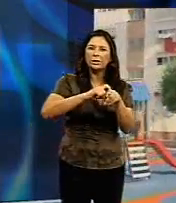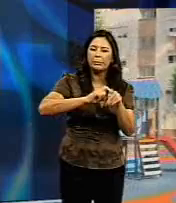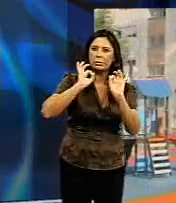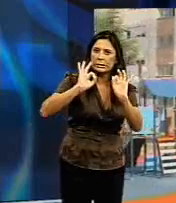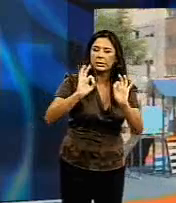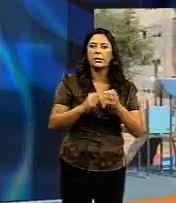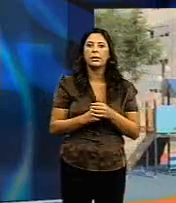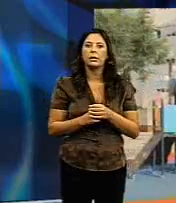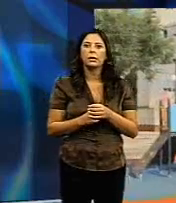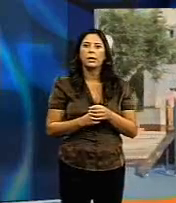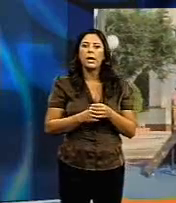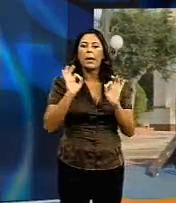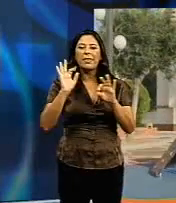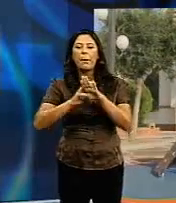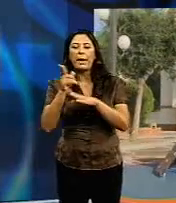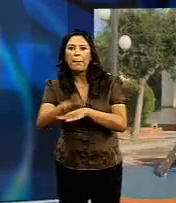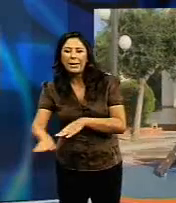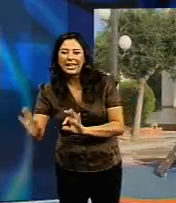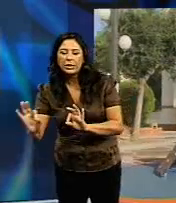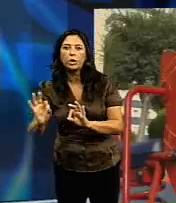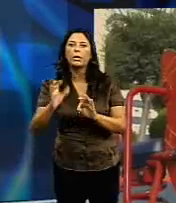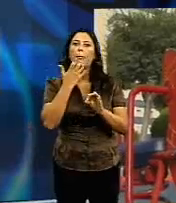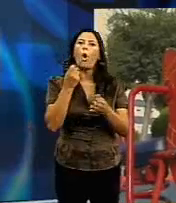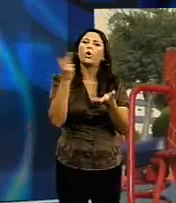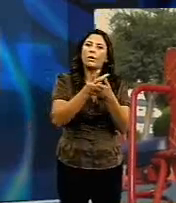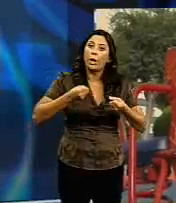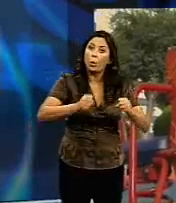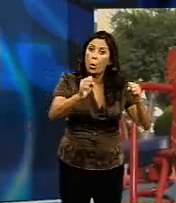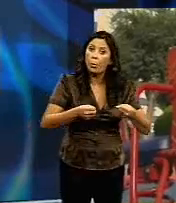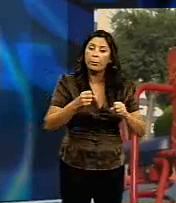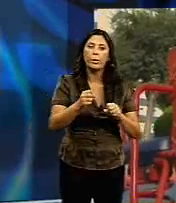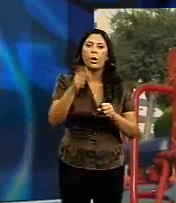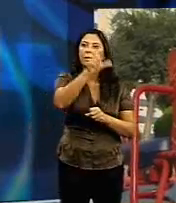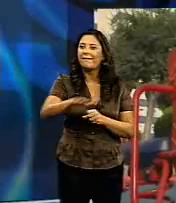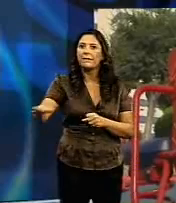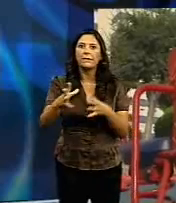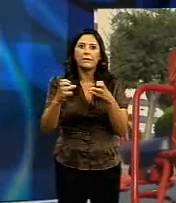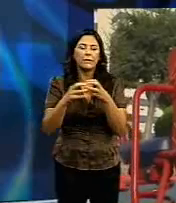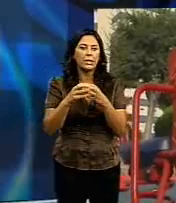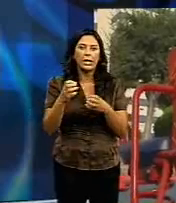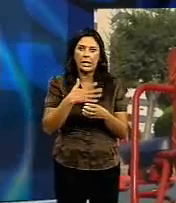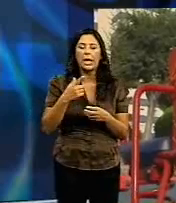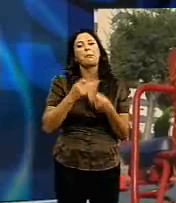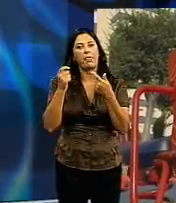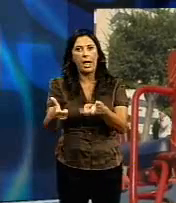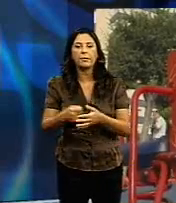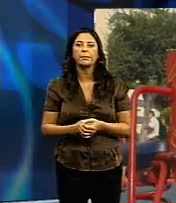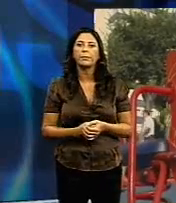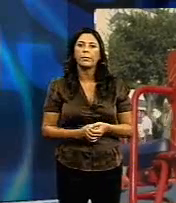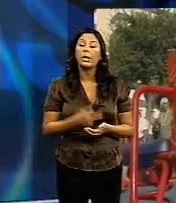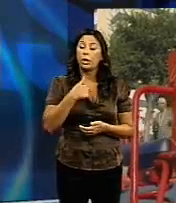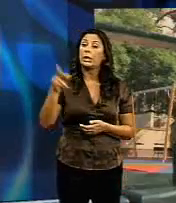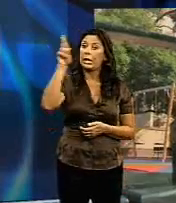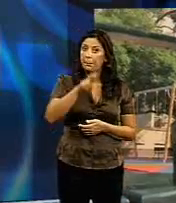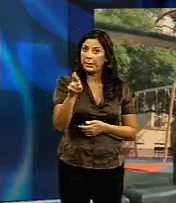todo indicado para los más pequeños, volviendo a los columpios, que son los más demandados, y que, como repito, pues